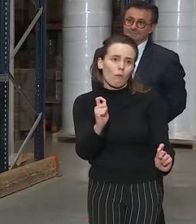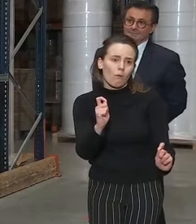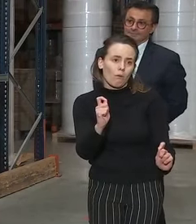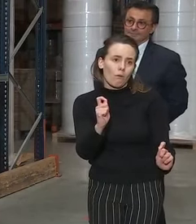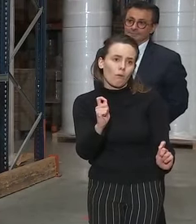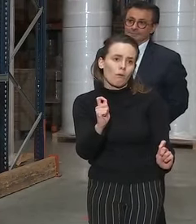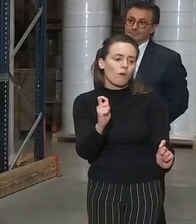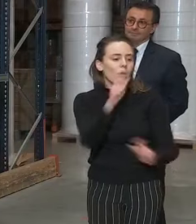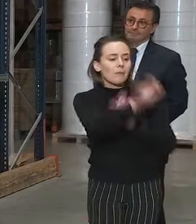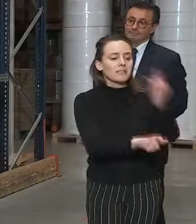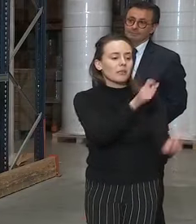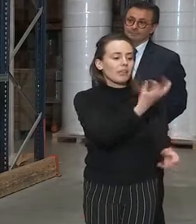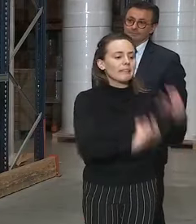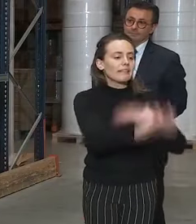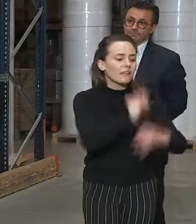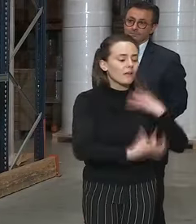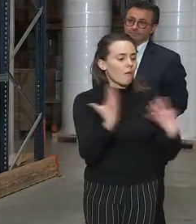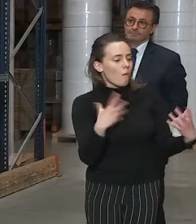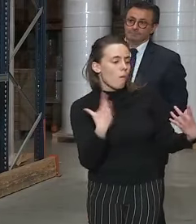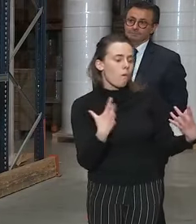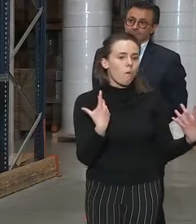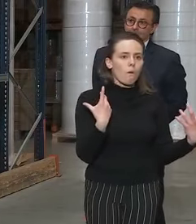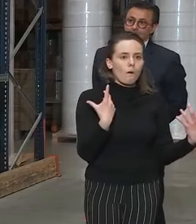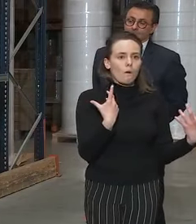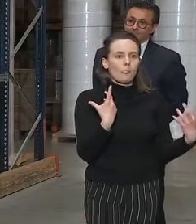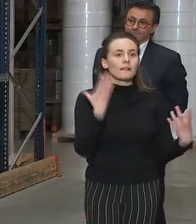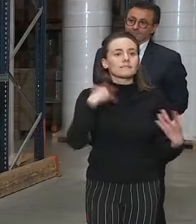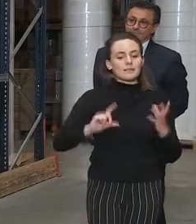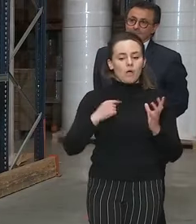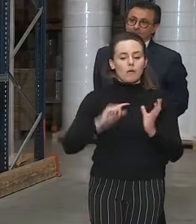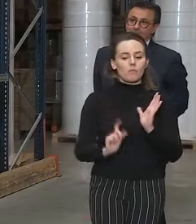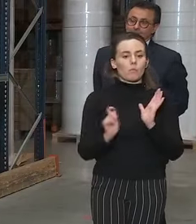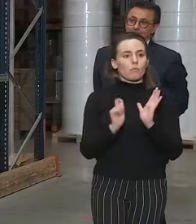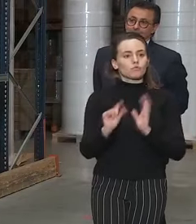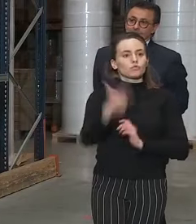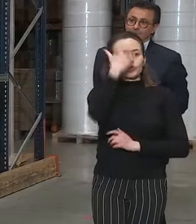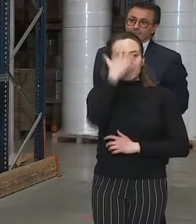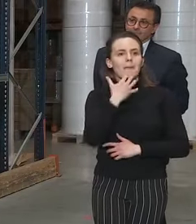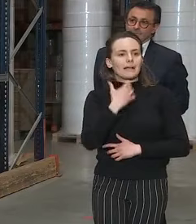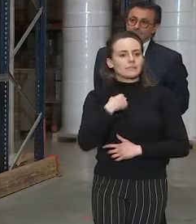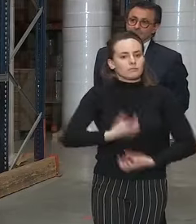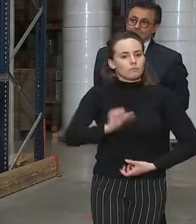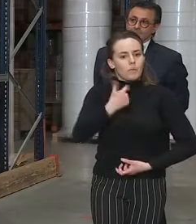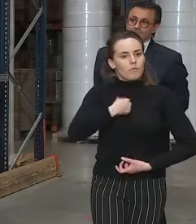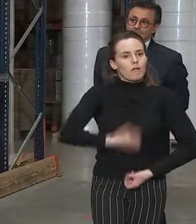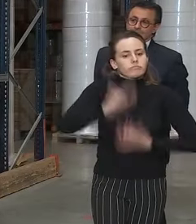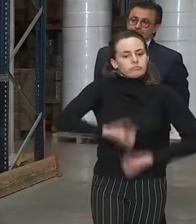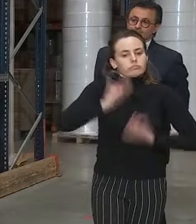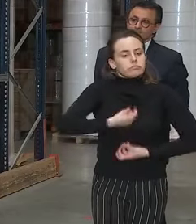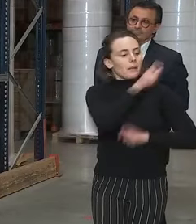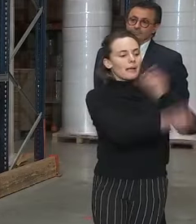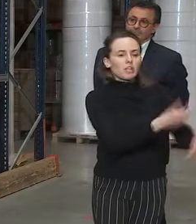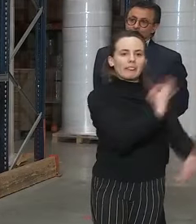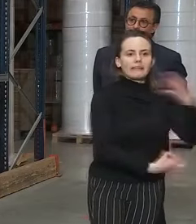grandes difficultés, qui quelques jours avant ma première allocution du 12 mars, expliquer qui il serait indigne